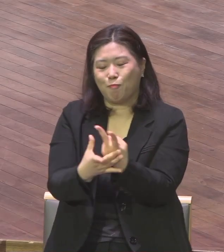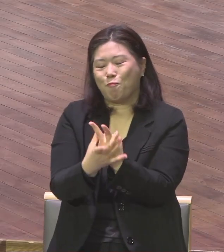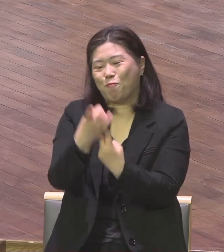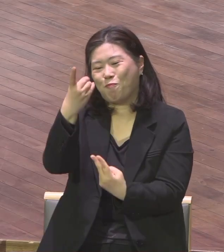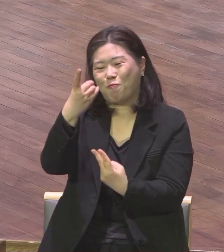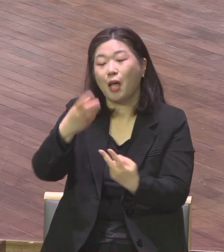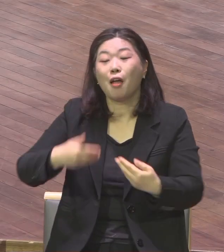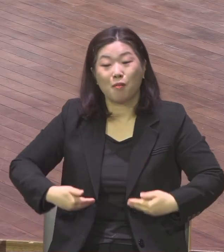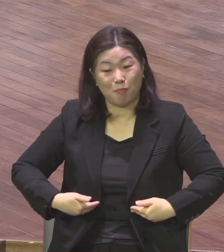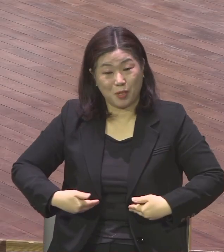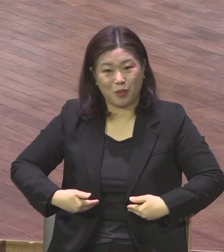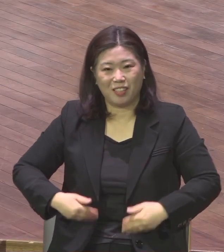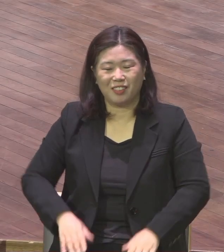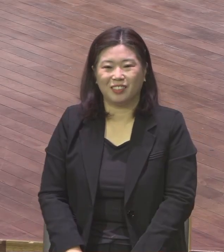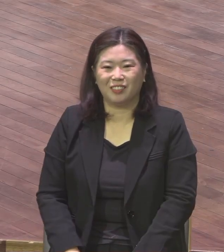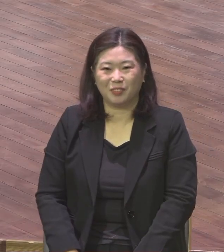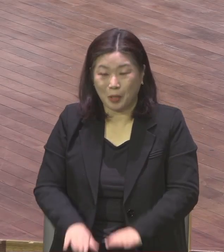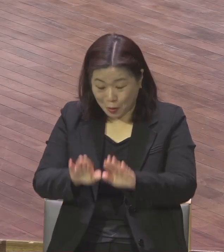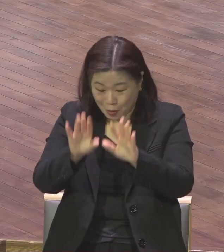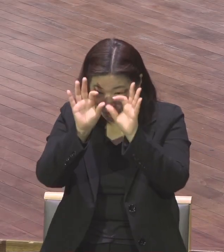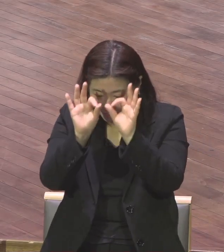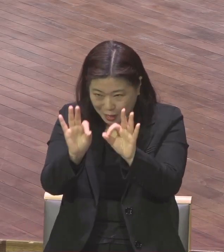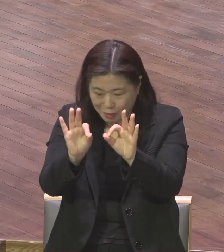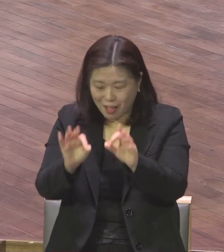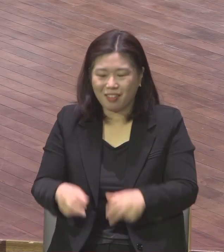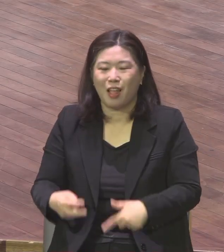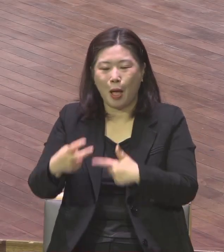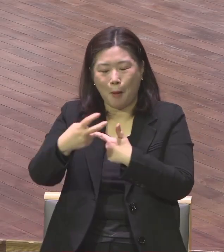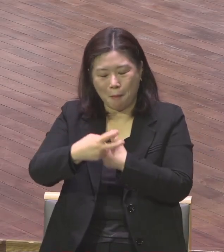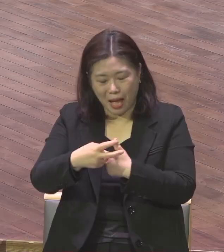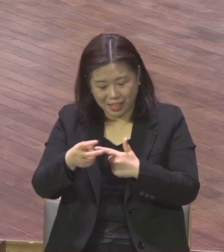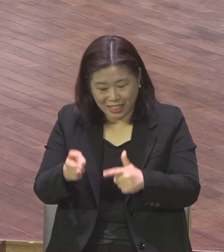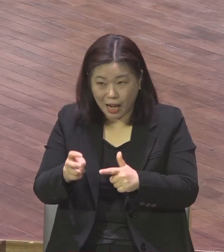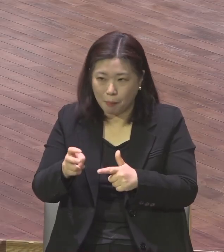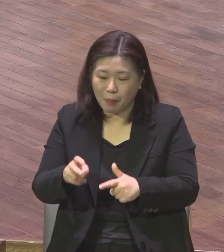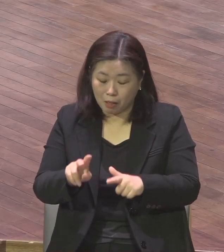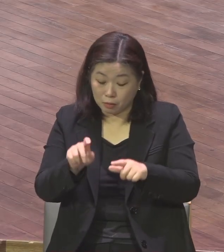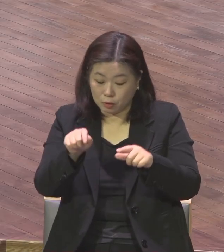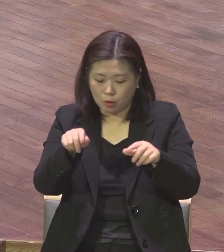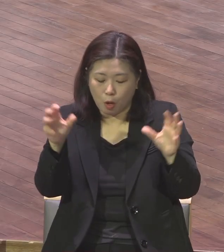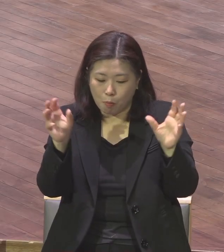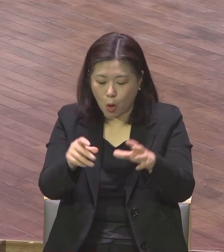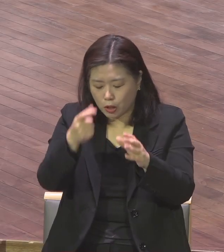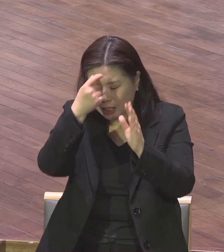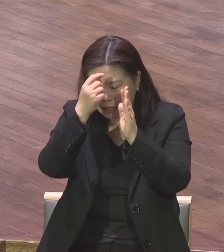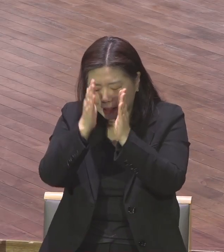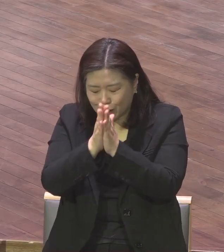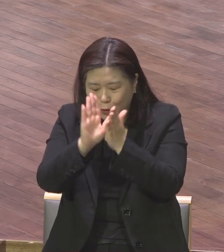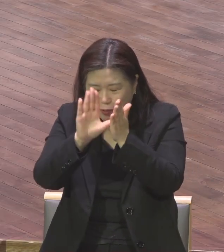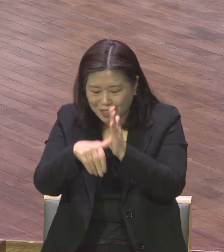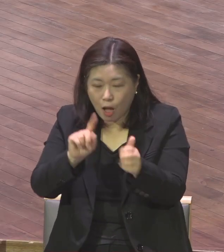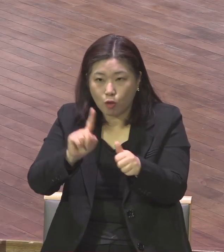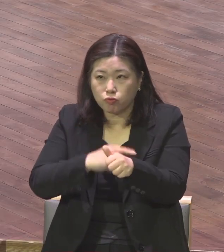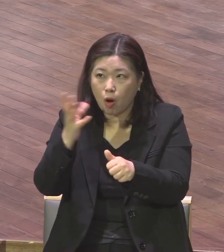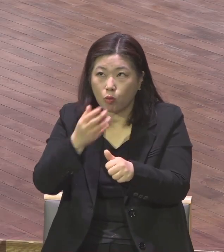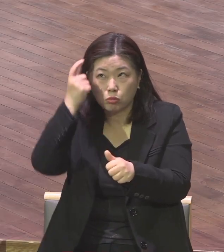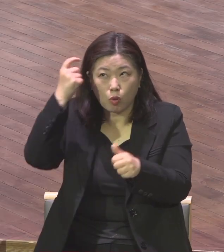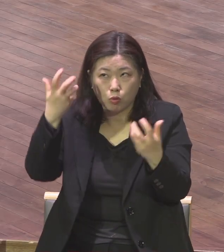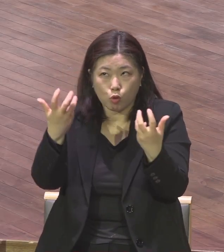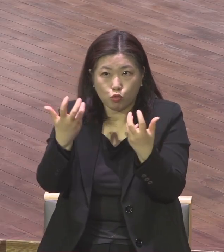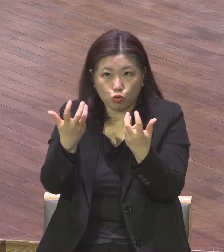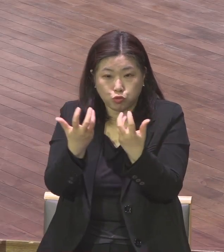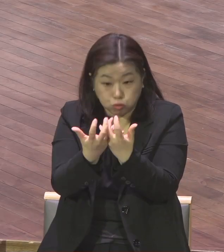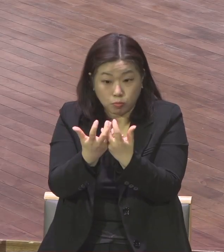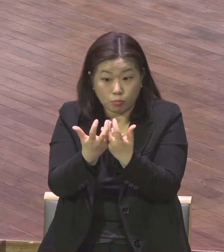때 성령이 강림하셔서 역사가 일어났고 성령 충만을 받아 이들이 현장에 나가 예수가 그리스도의 힘을 선포해서 이 결과 어떻게